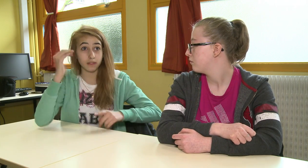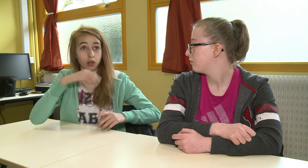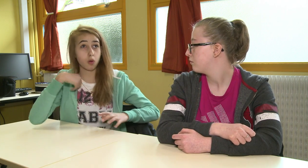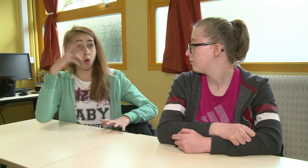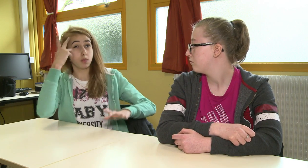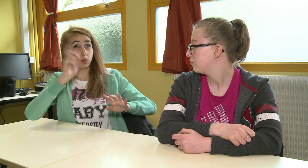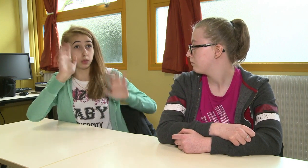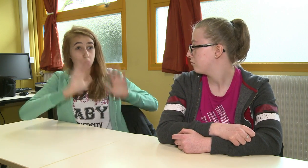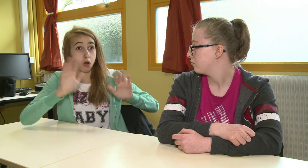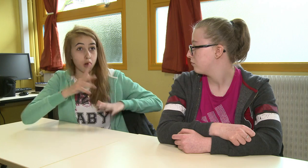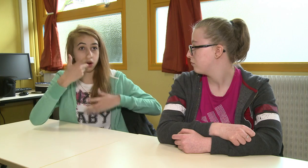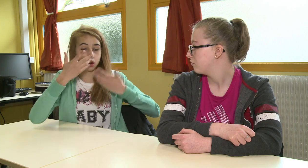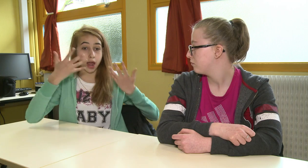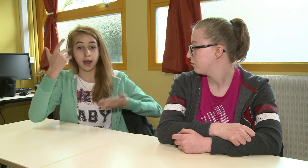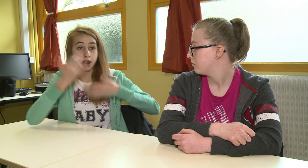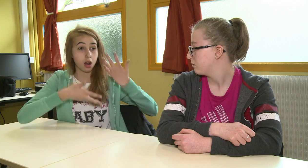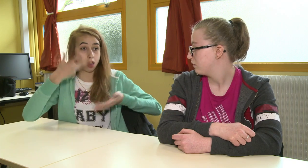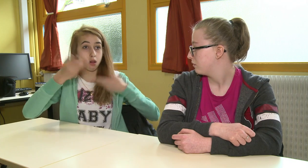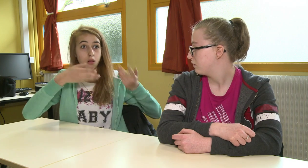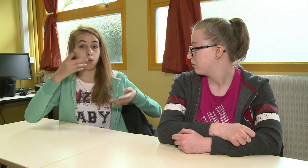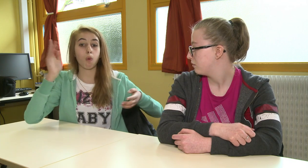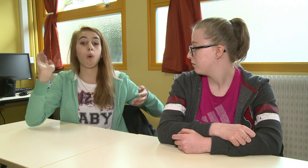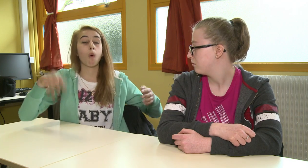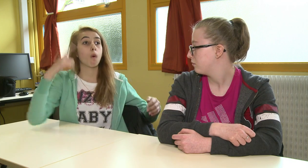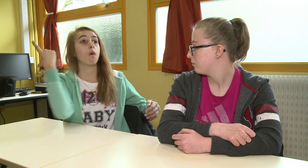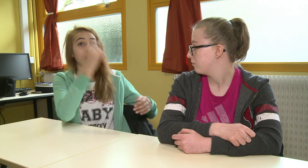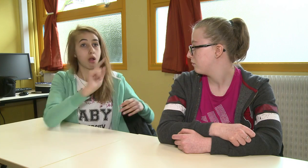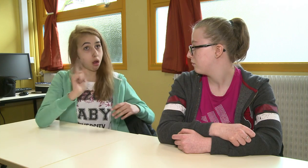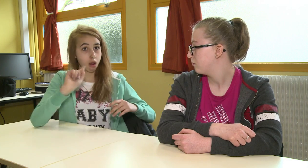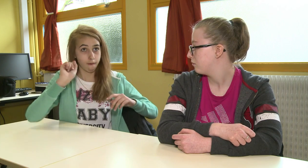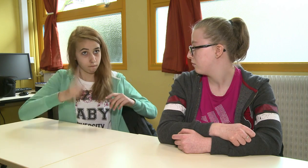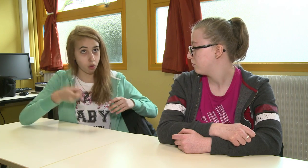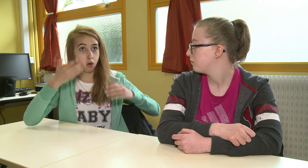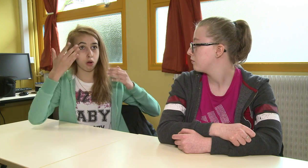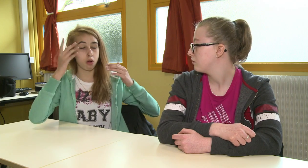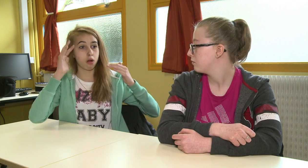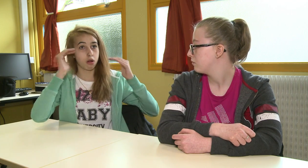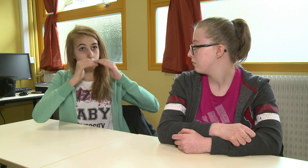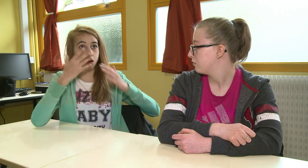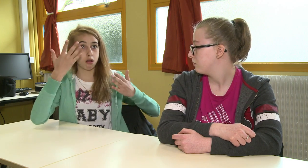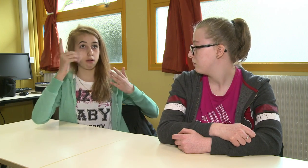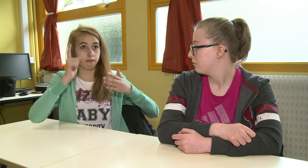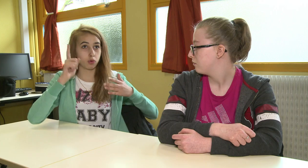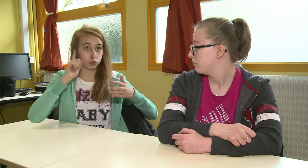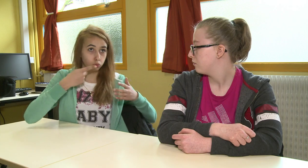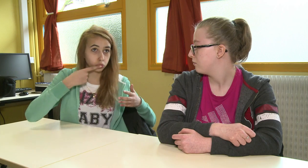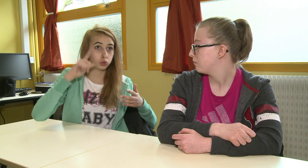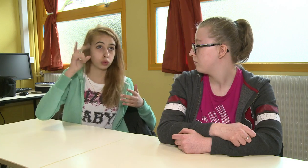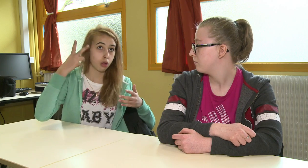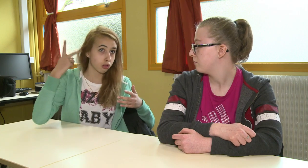doucement, on ne comprend pas. Du coup, on va s'en aller sans comprendre. Là, on est à égalité, les sourds et entendants, on comprend la même chose, il n'y a